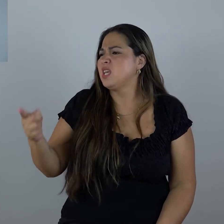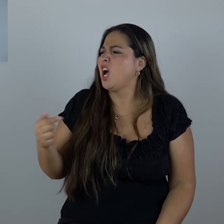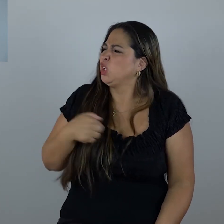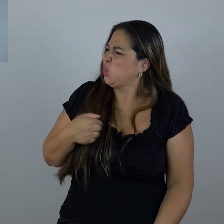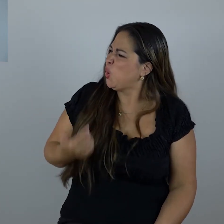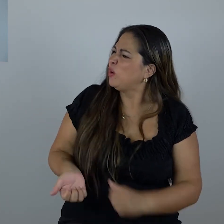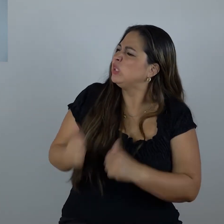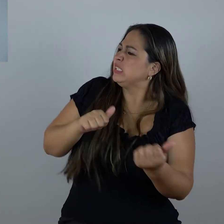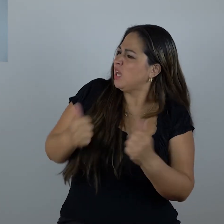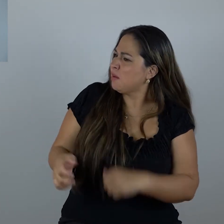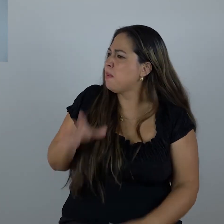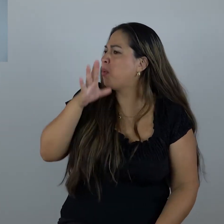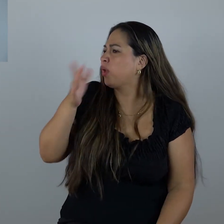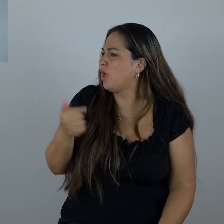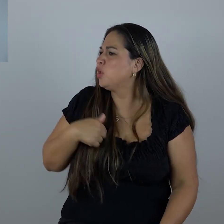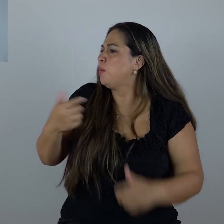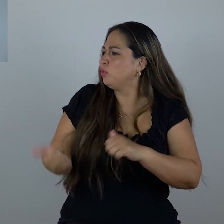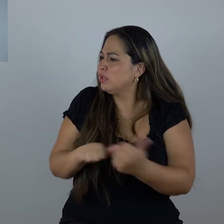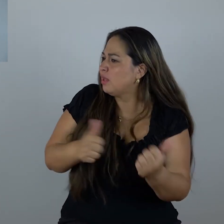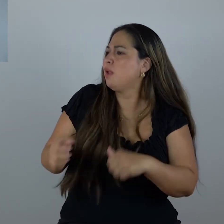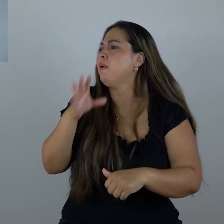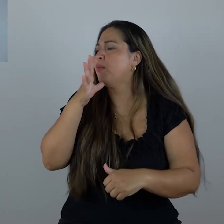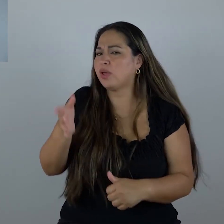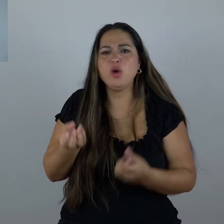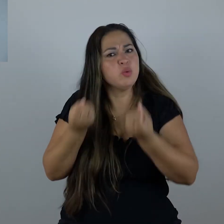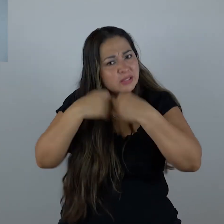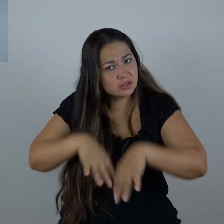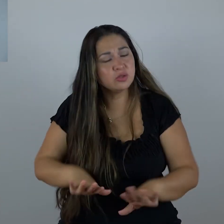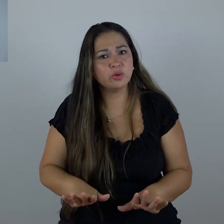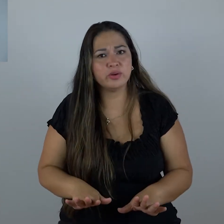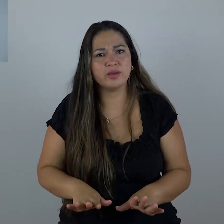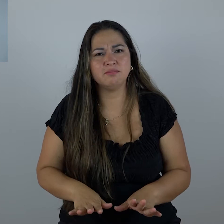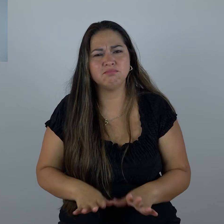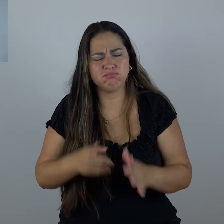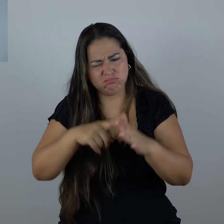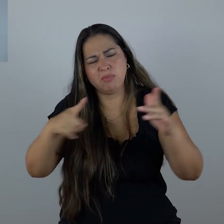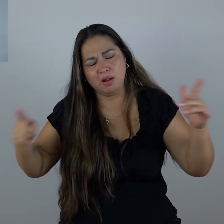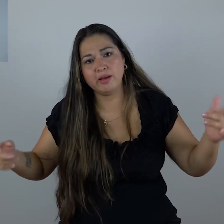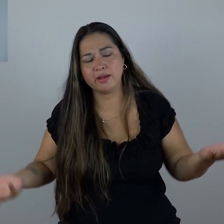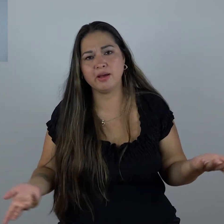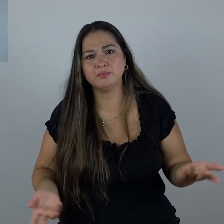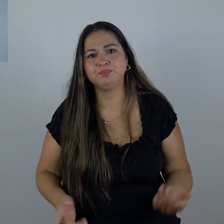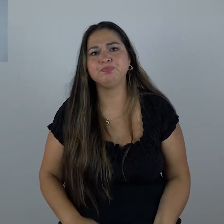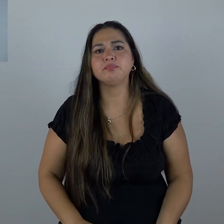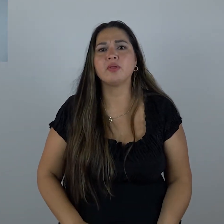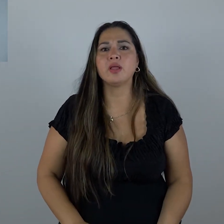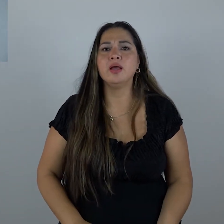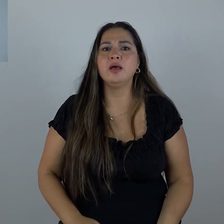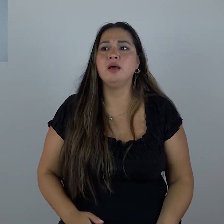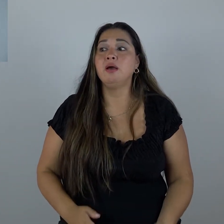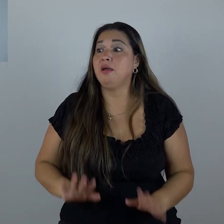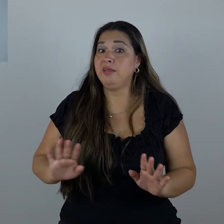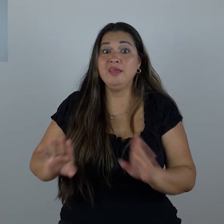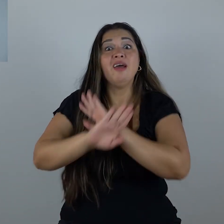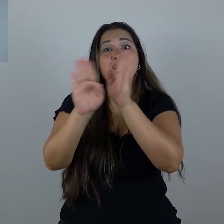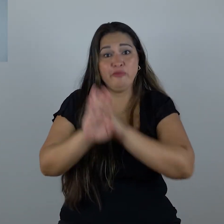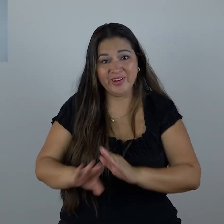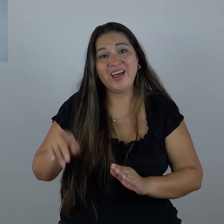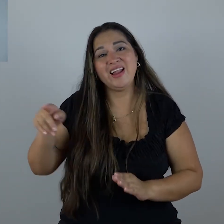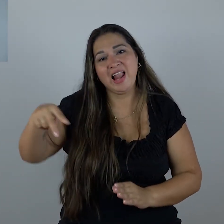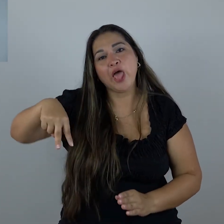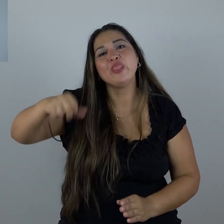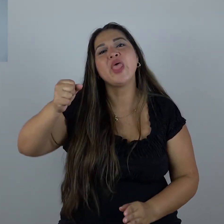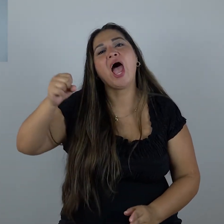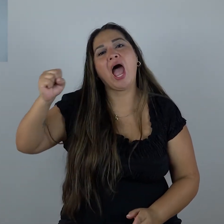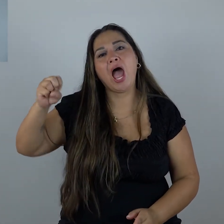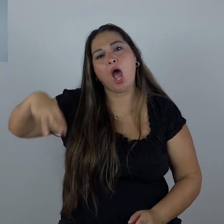al final fue bautizado. ¿Qué impide? No es una cuestión, sino una cuestión nada más y nada menos que de nuestra voluntad, de lo que